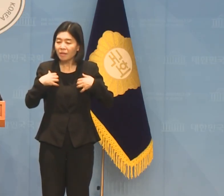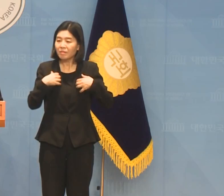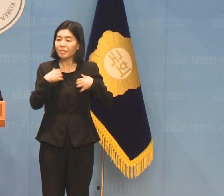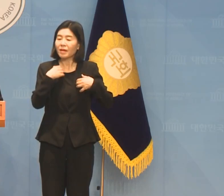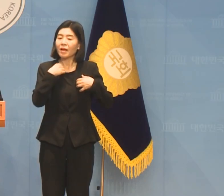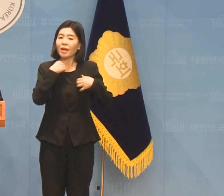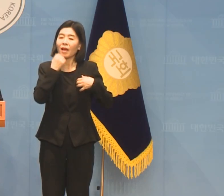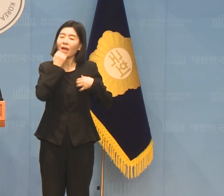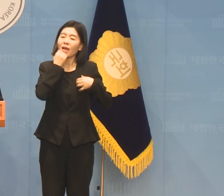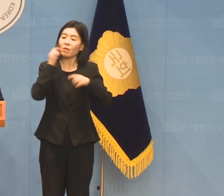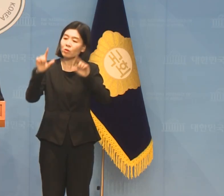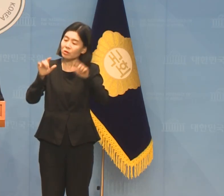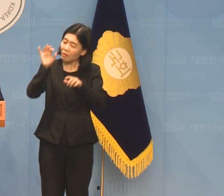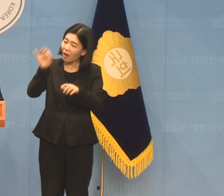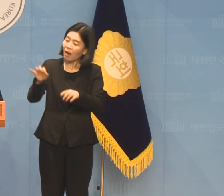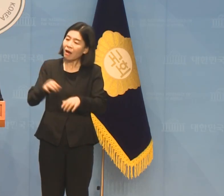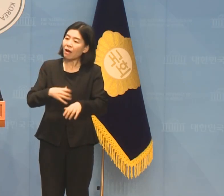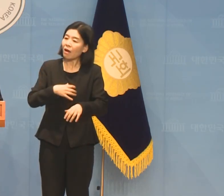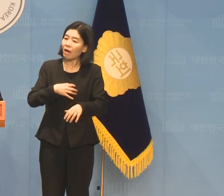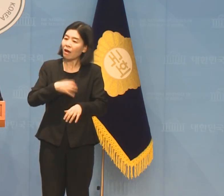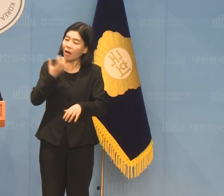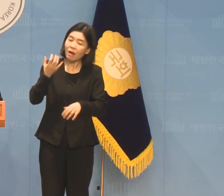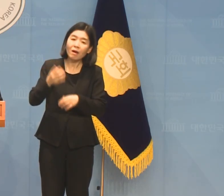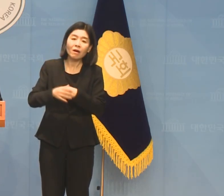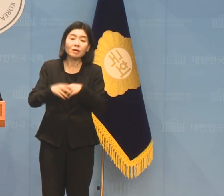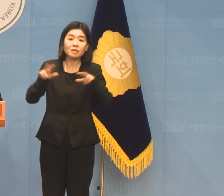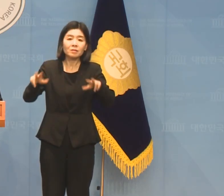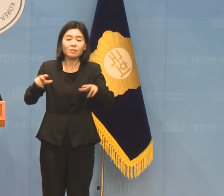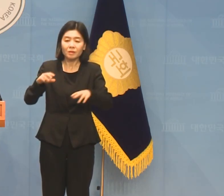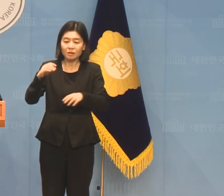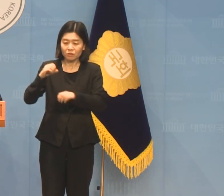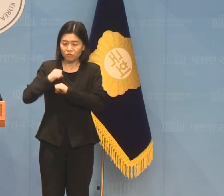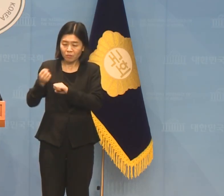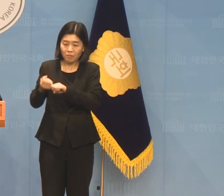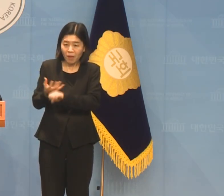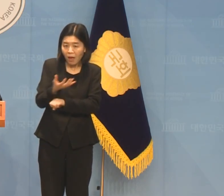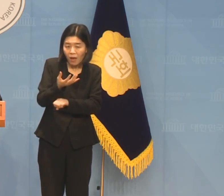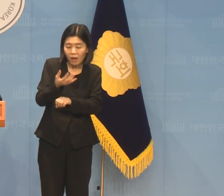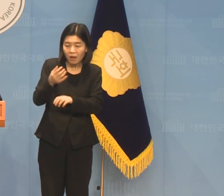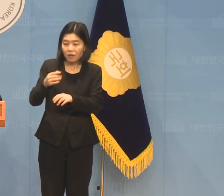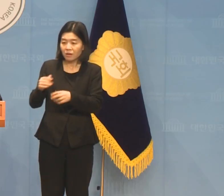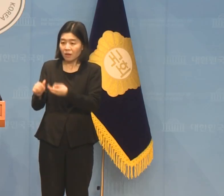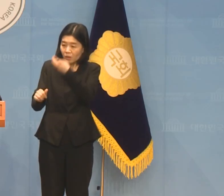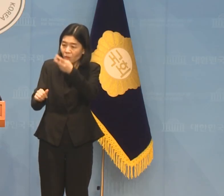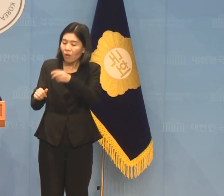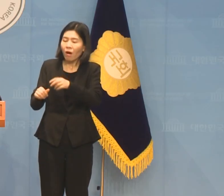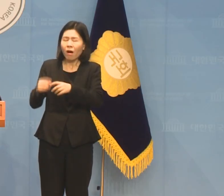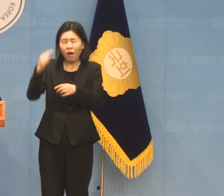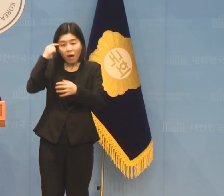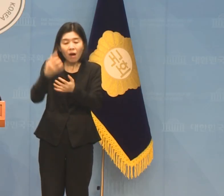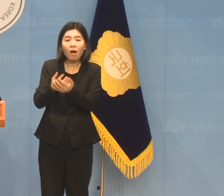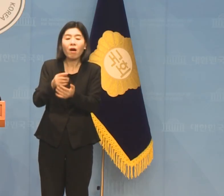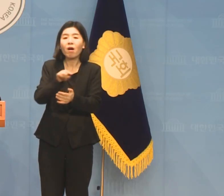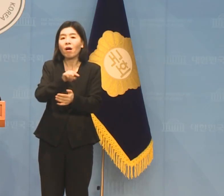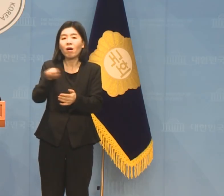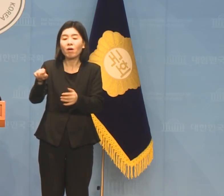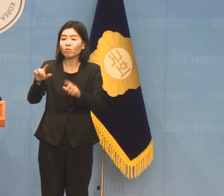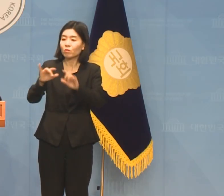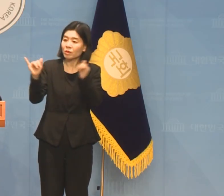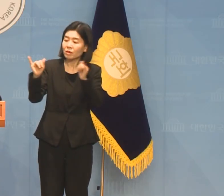기괴했습니다. 계엄과 탄핵을 거치며 씻을 수 없는 생채기를 입은 국민들 앞에서 희희낙낙하는